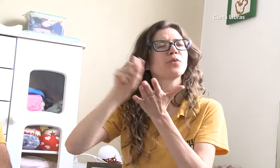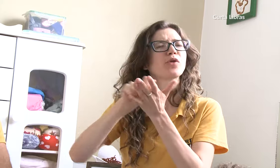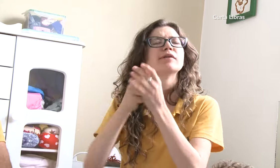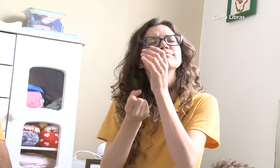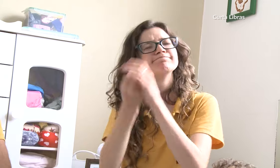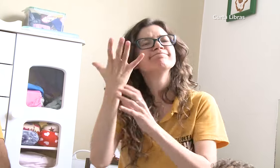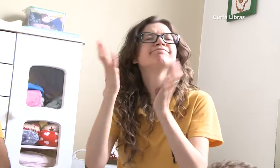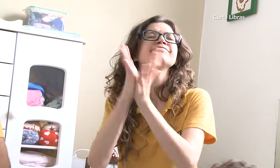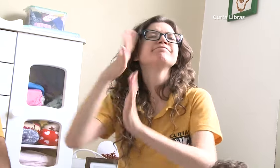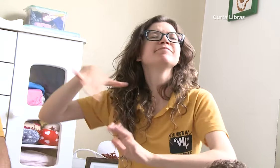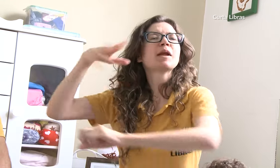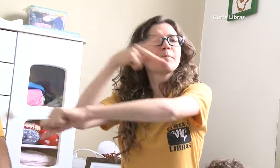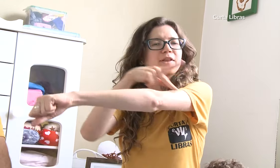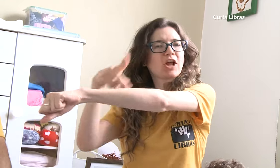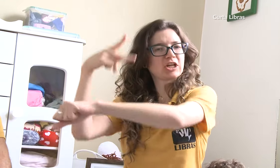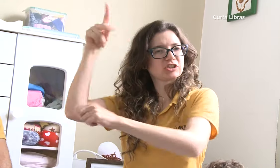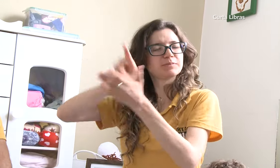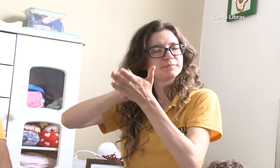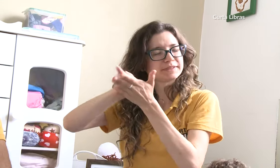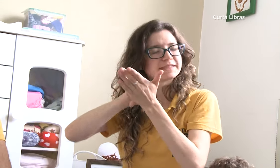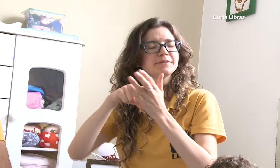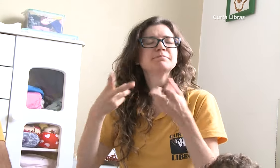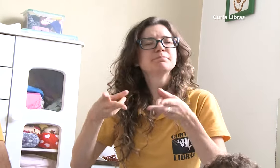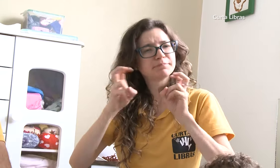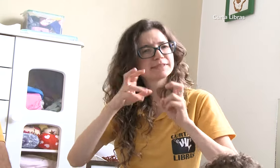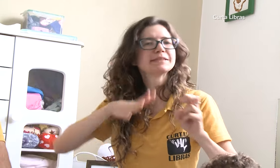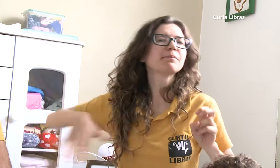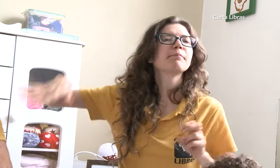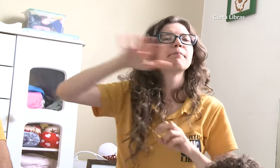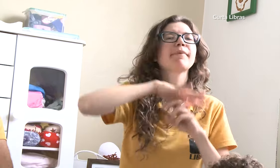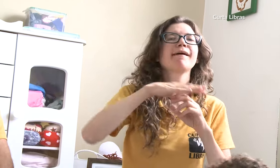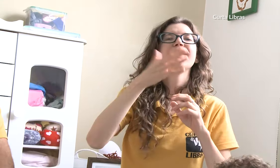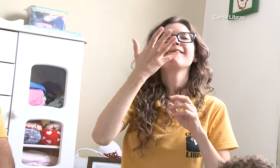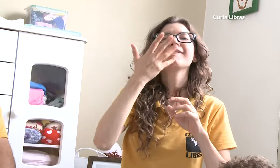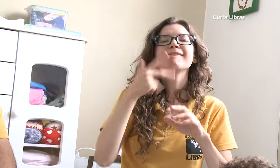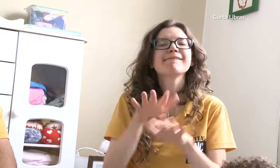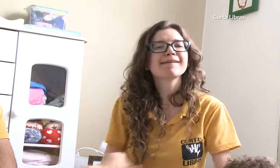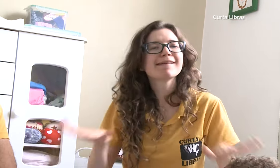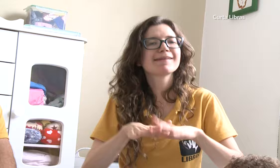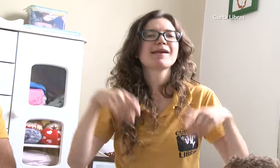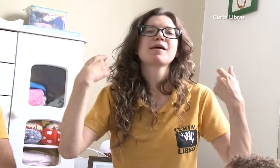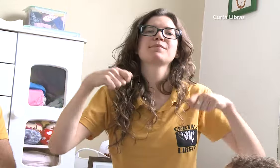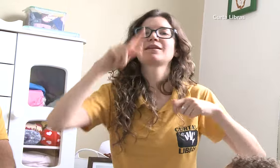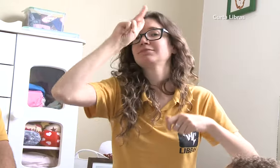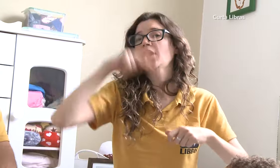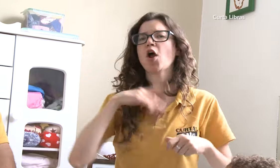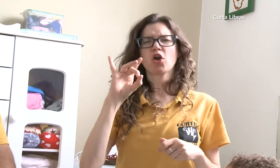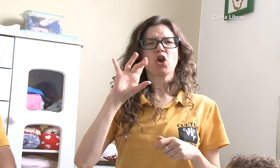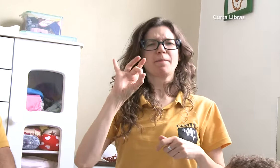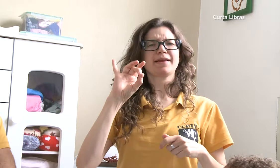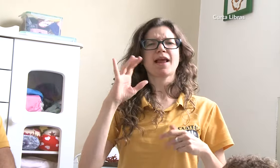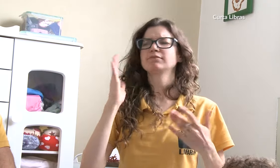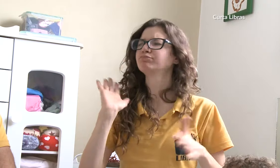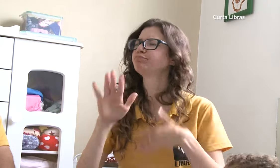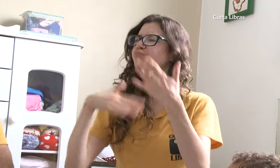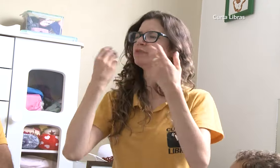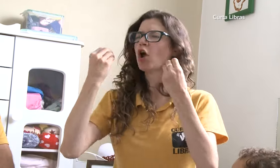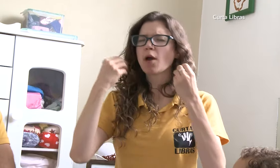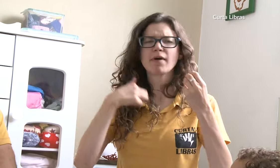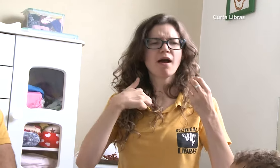pesquisadora observou várias crianças e percebeu que elas precisavam desenvolver autonomia, aprender sozinhas a serem independentes.